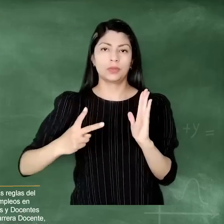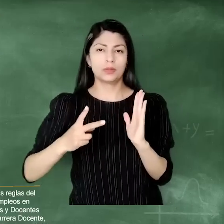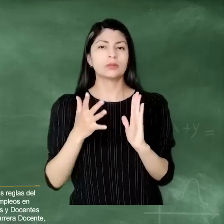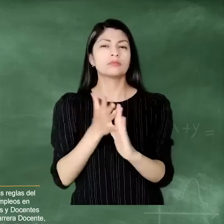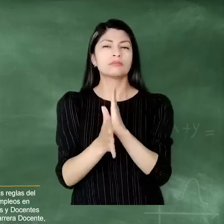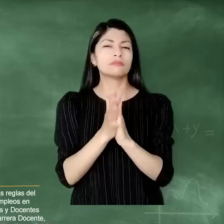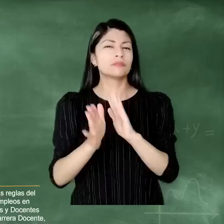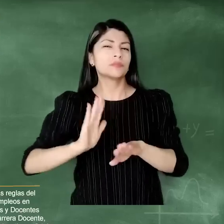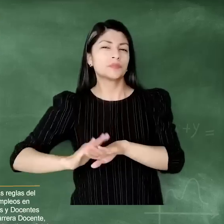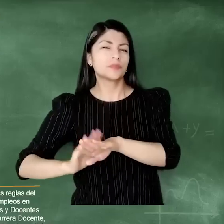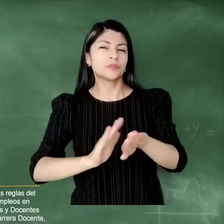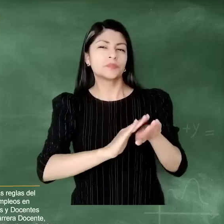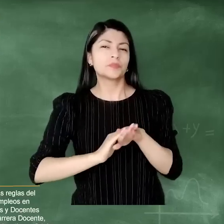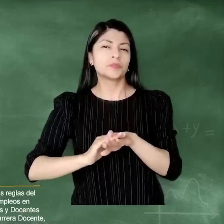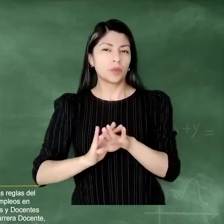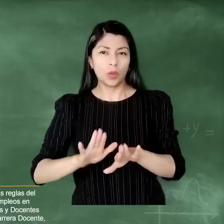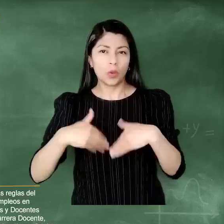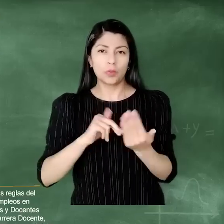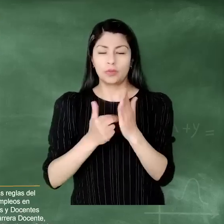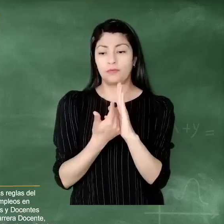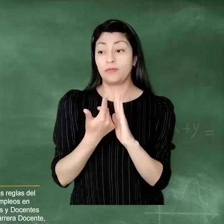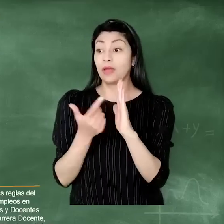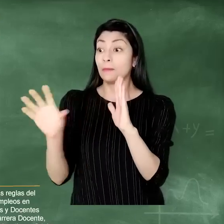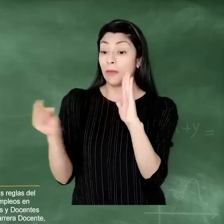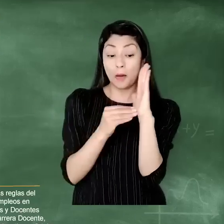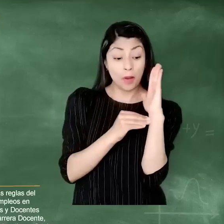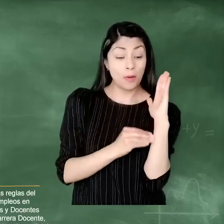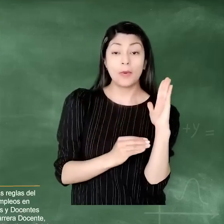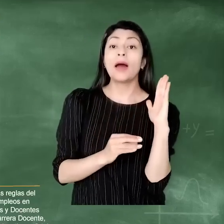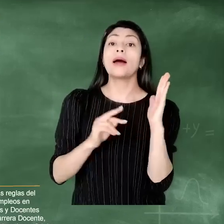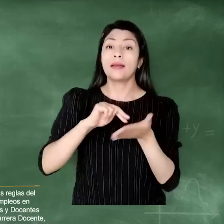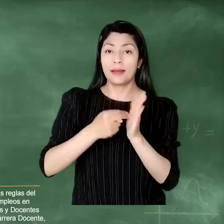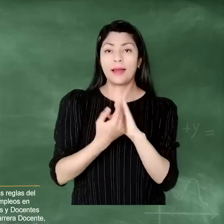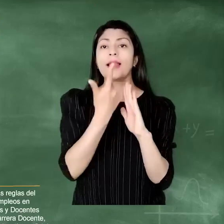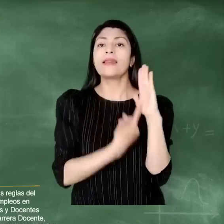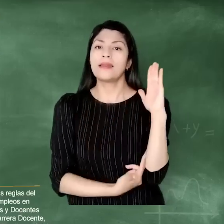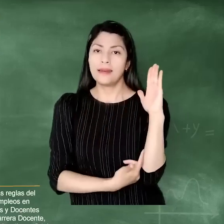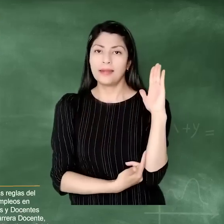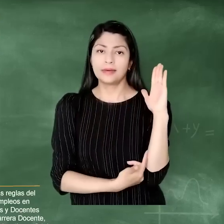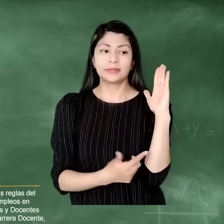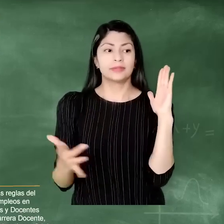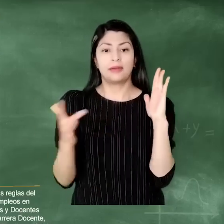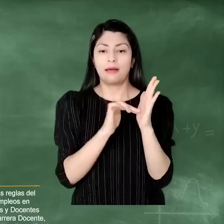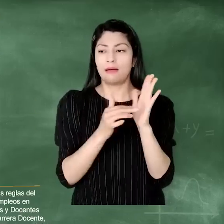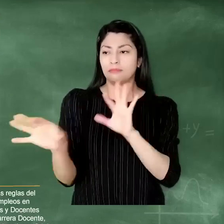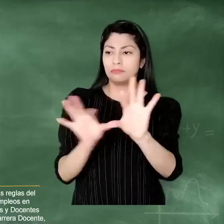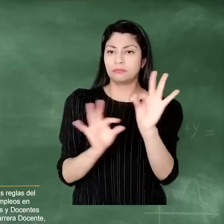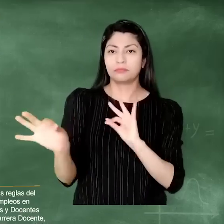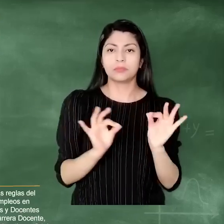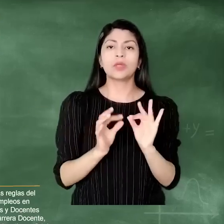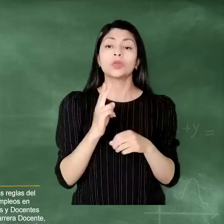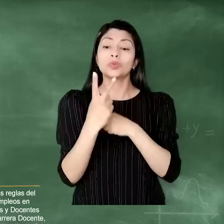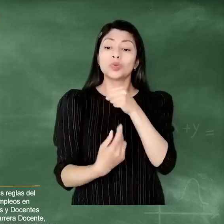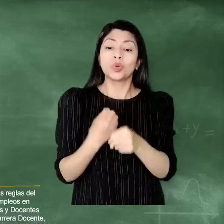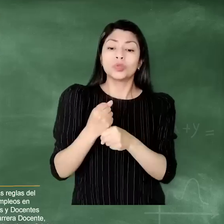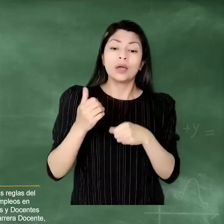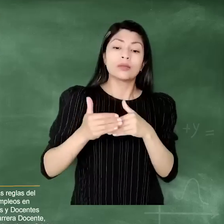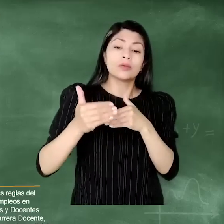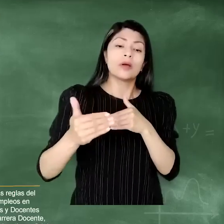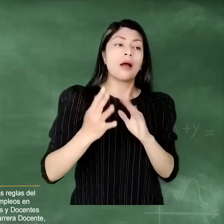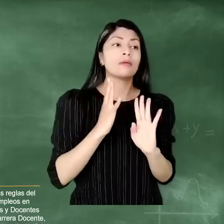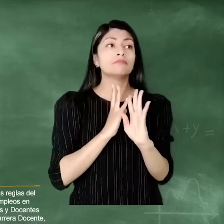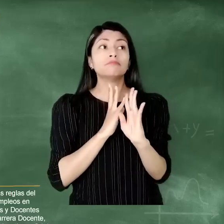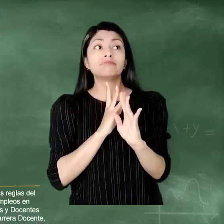de 2002, la lista de elegibles tiene una vigencia de 2 años contados a partir de su firmeza.